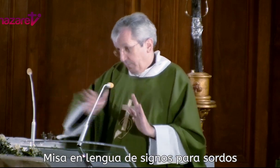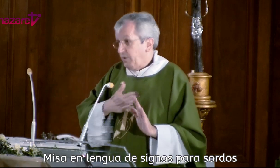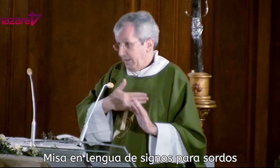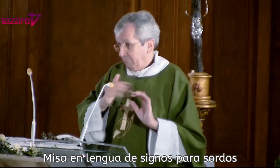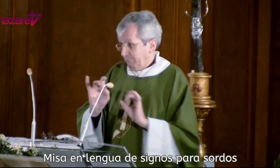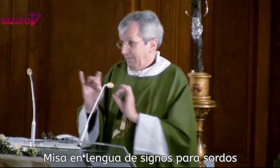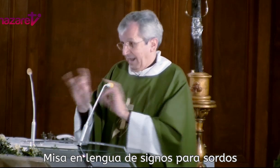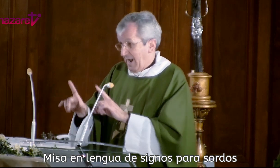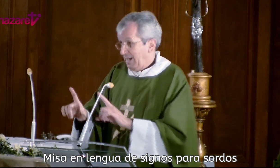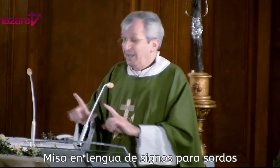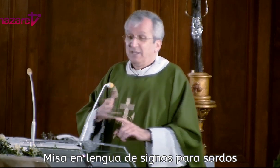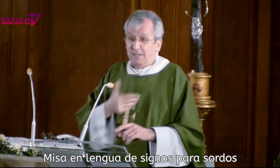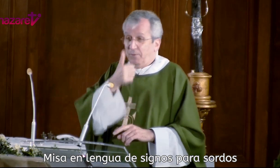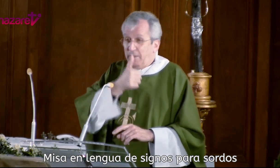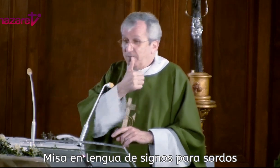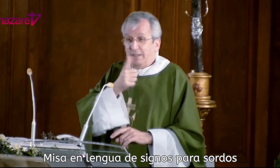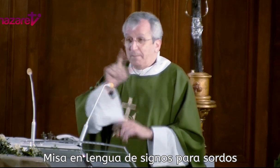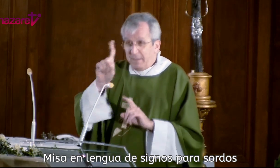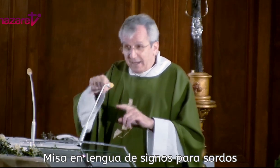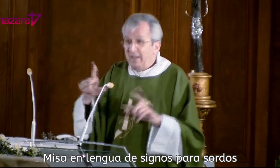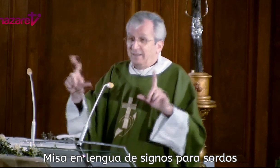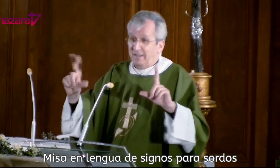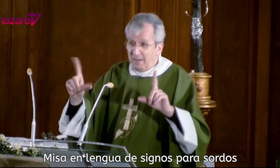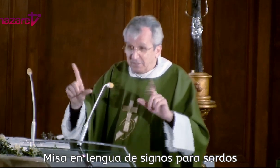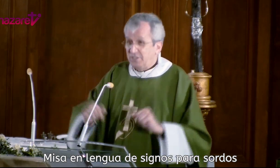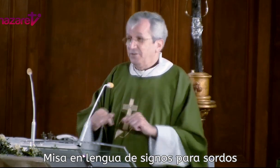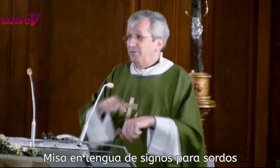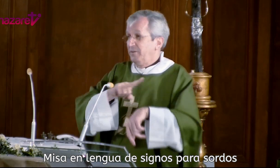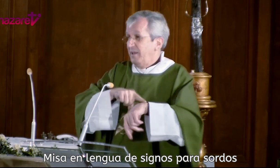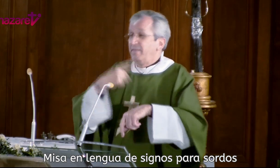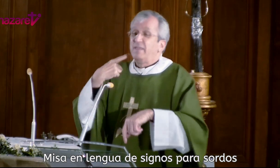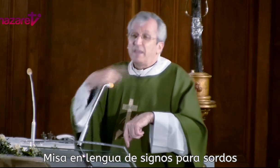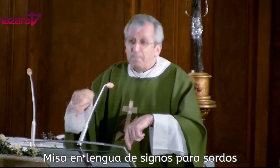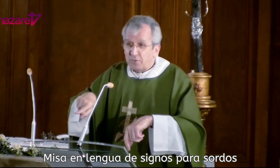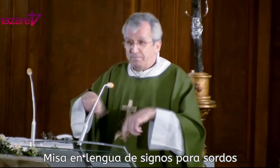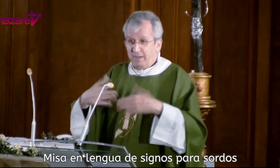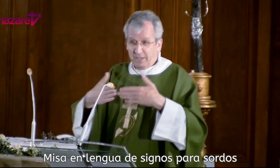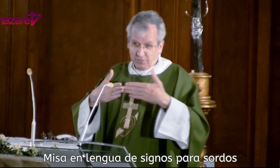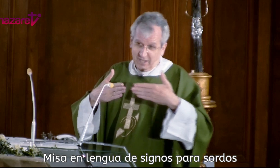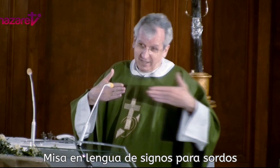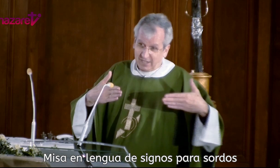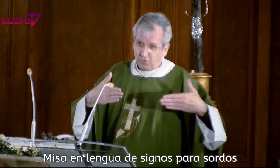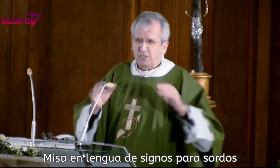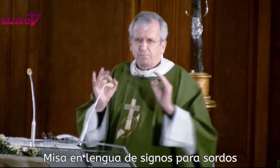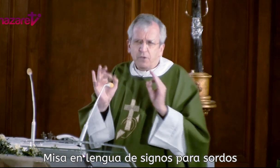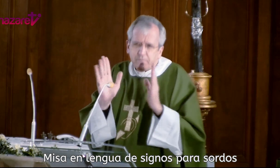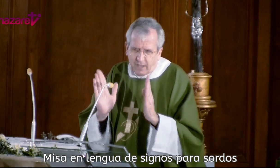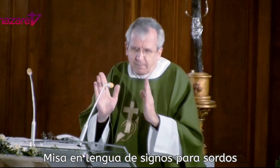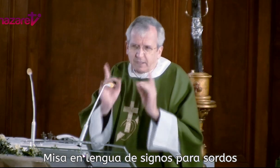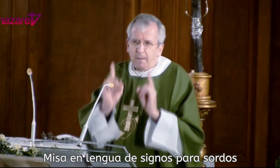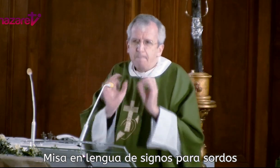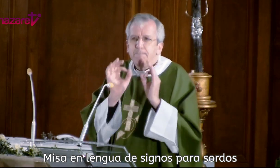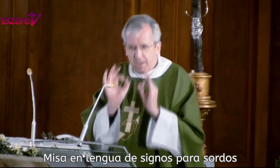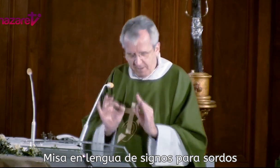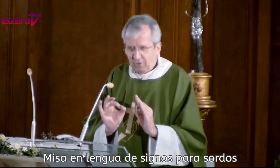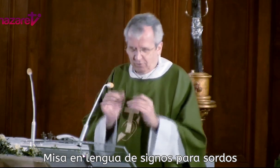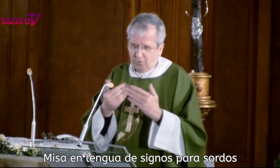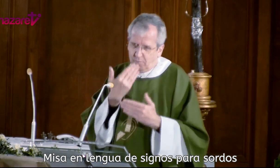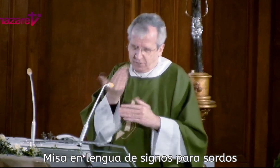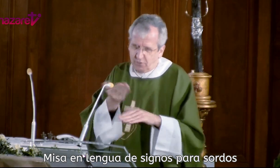puede dejar, se puede ayunar también de televisión, de tiempos perdidos, de tantas cosas, pero especialmente vivirlo, como se nos